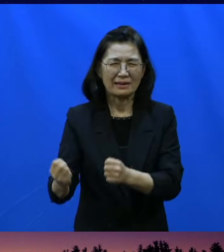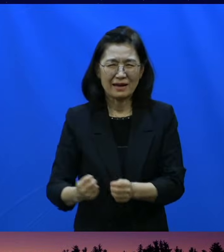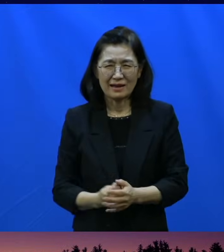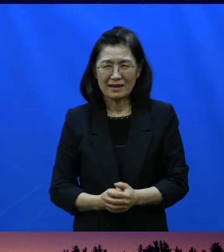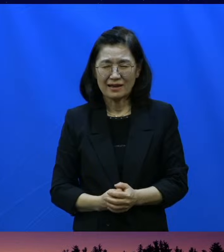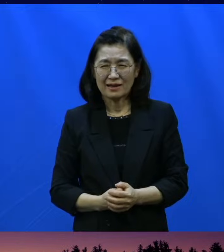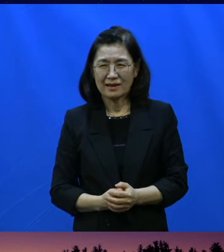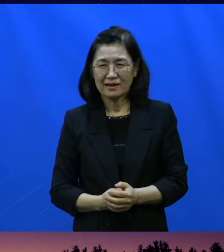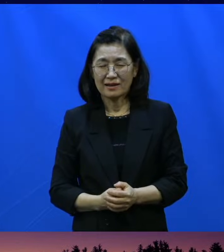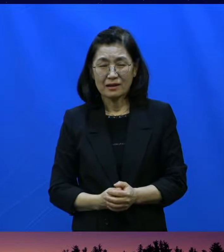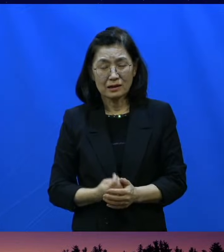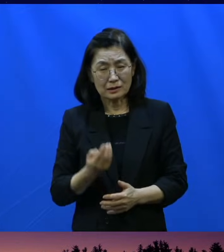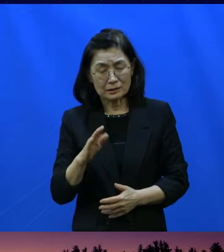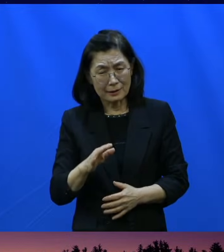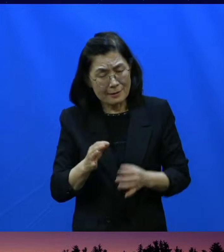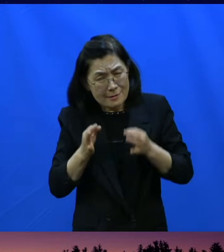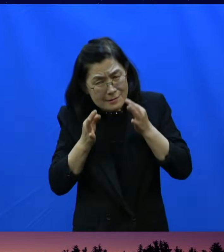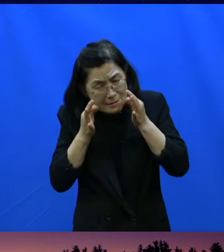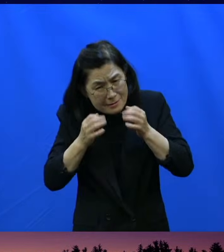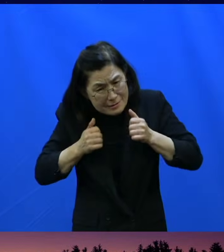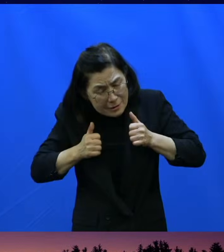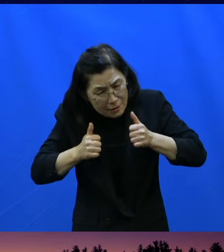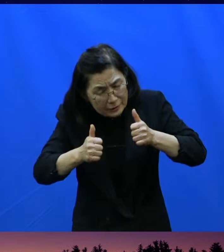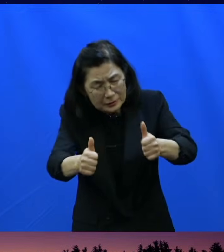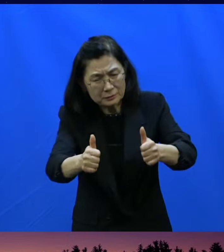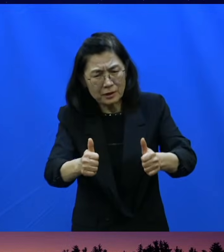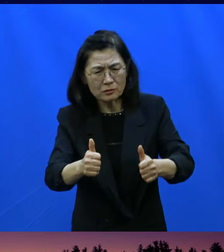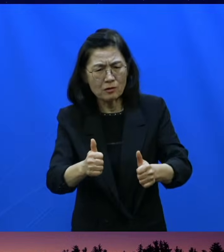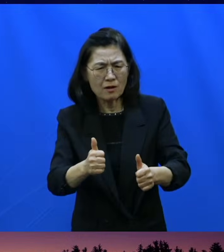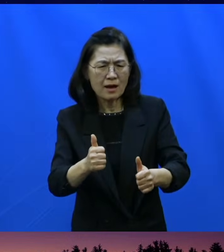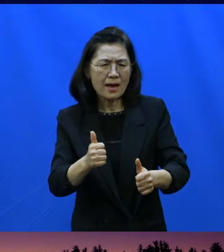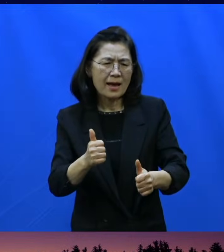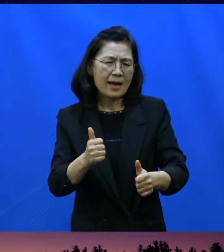열심히 했는데 안 되잖아요. 그러면 더 열심히 해.